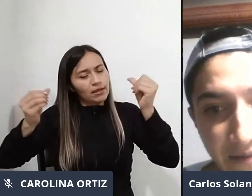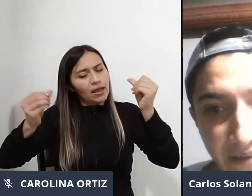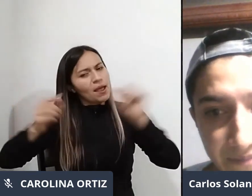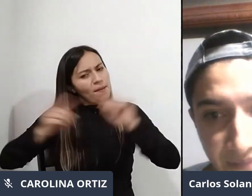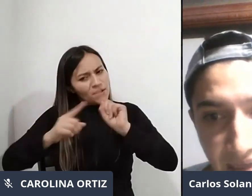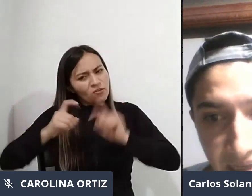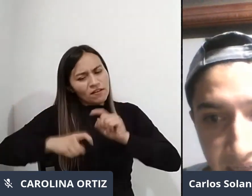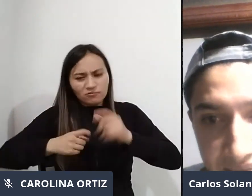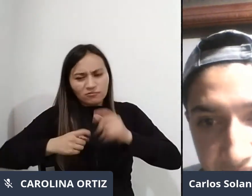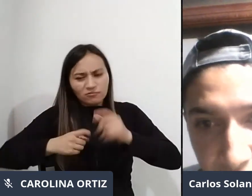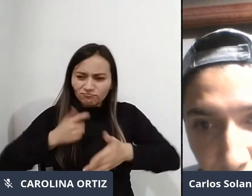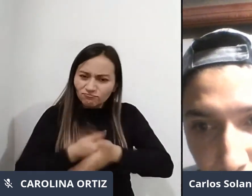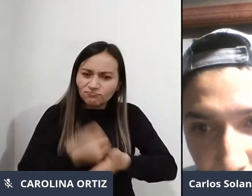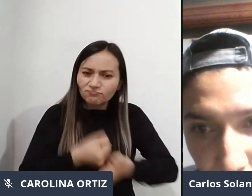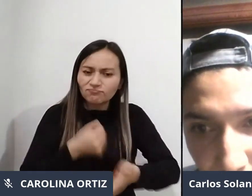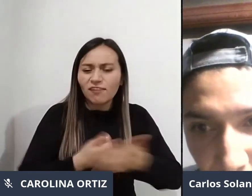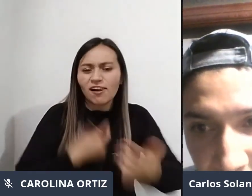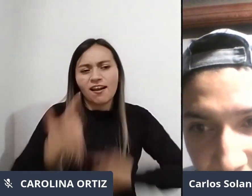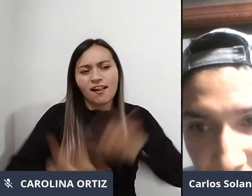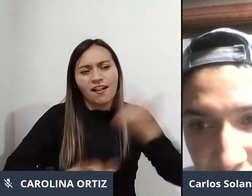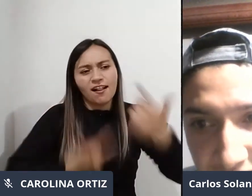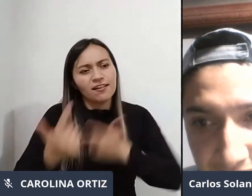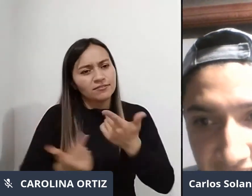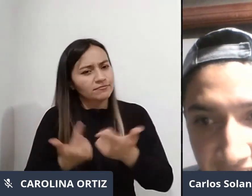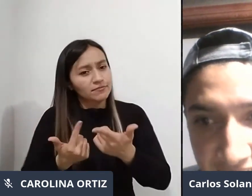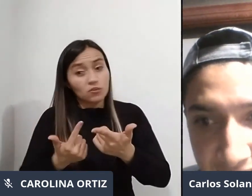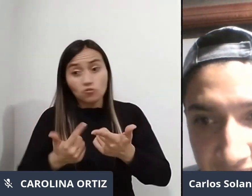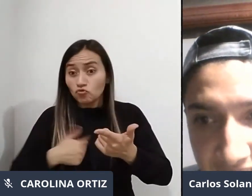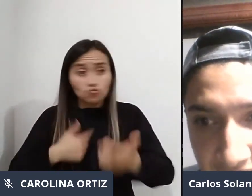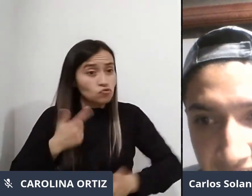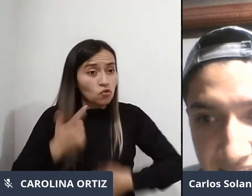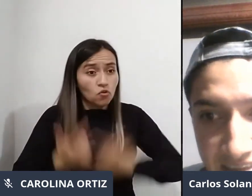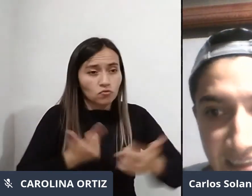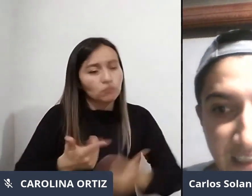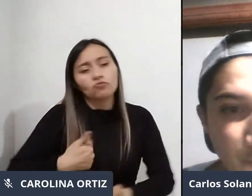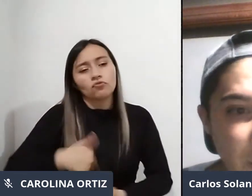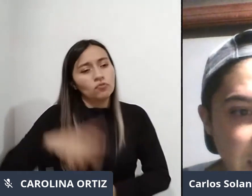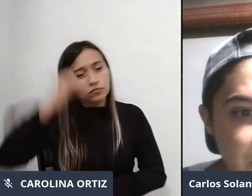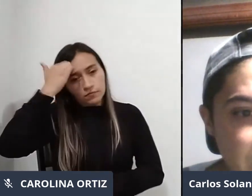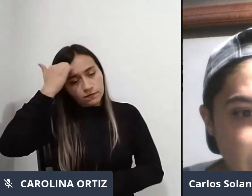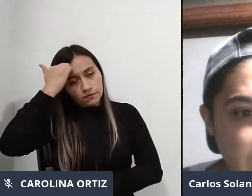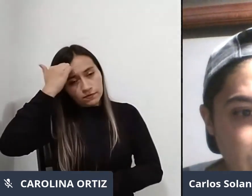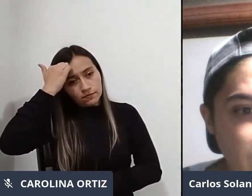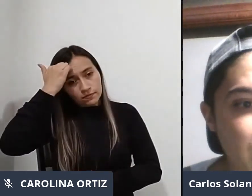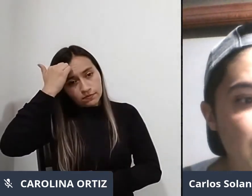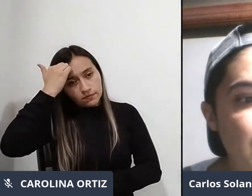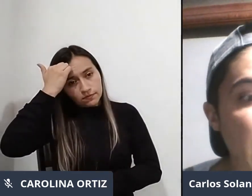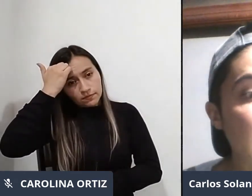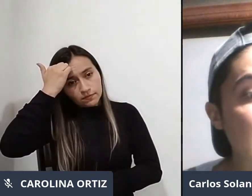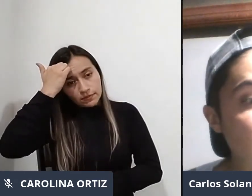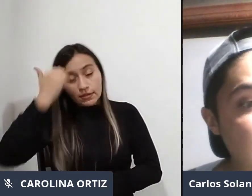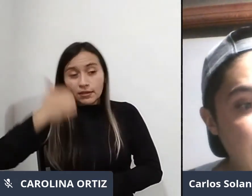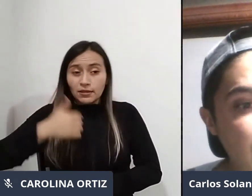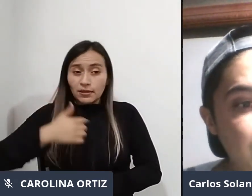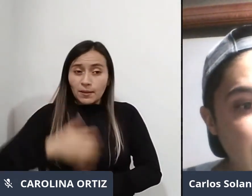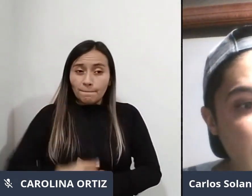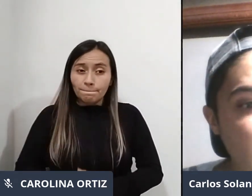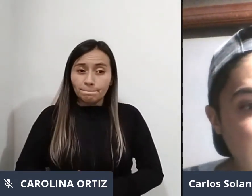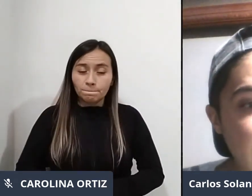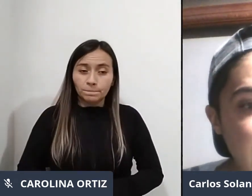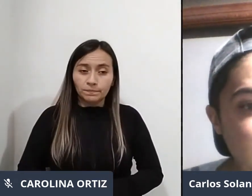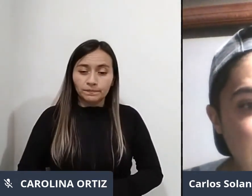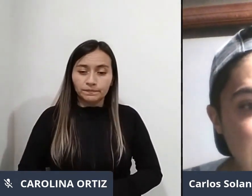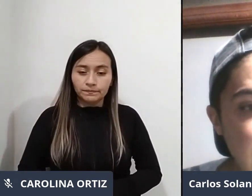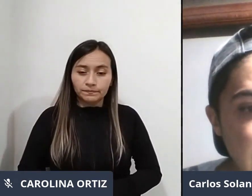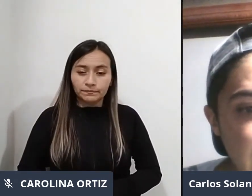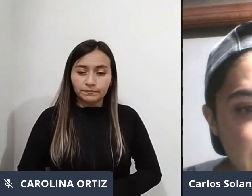por ese saber, si no lucho por las condiciones materiales necesarias, sin las cuales mi cuerpo, descuidado,